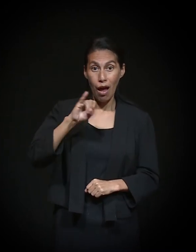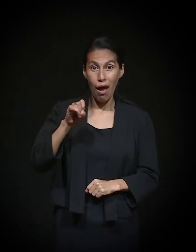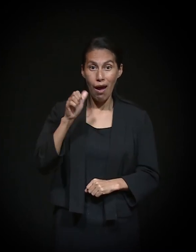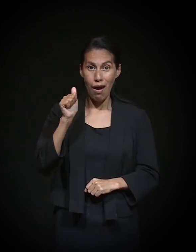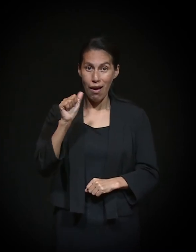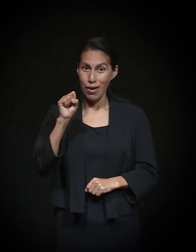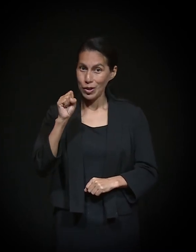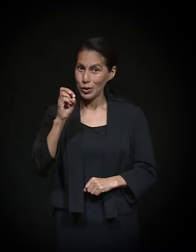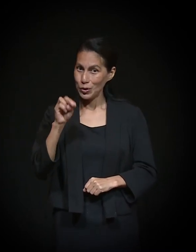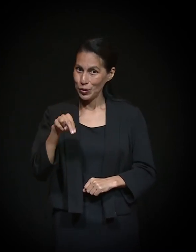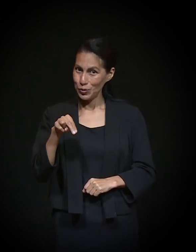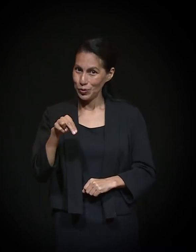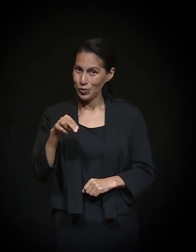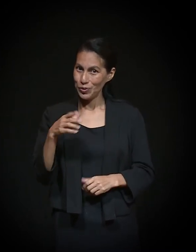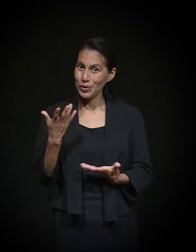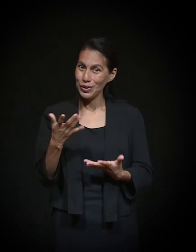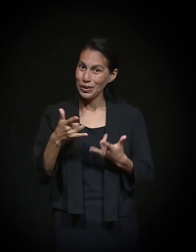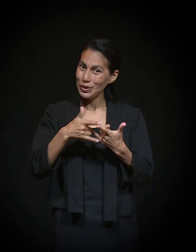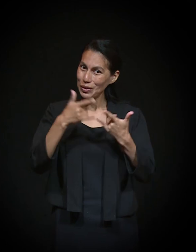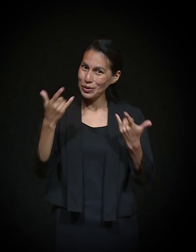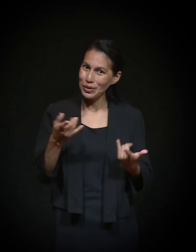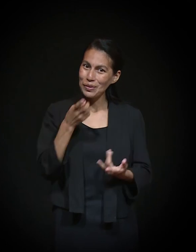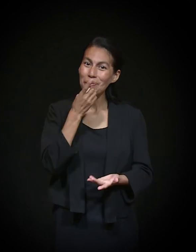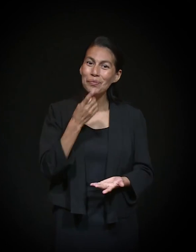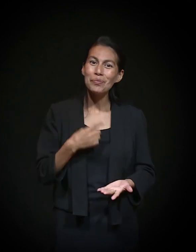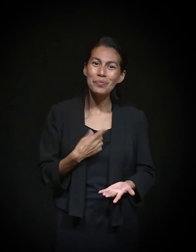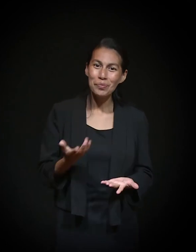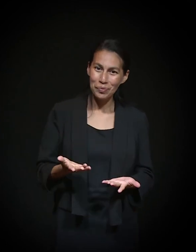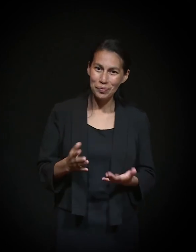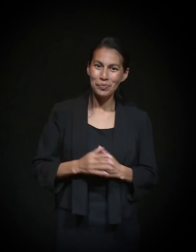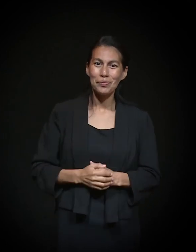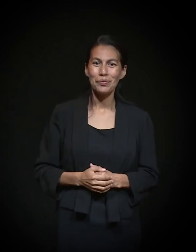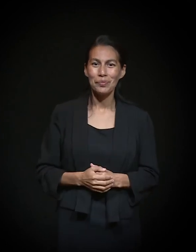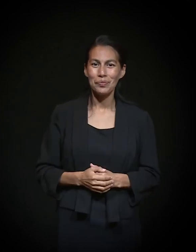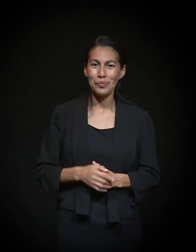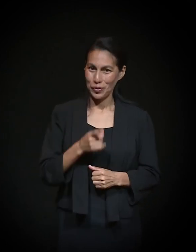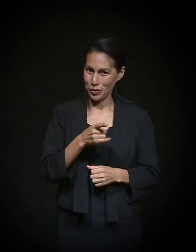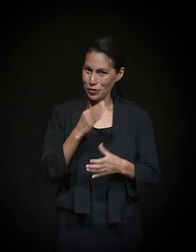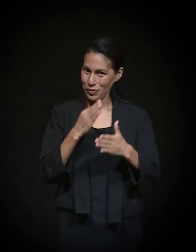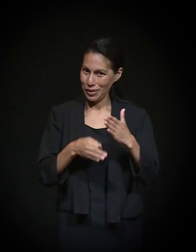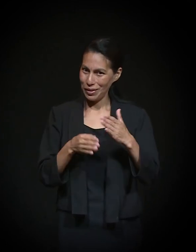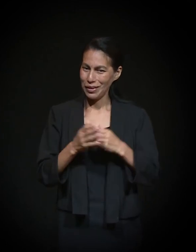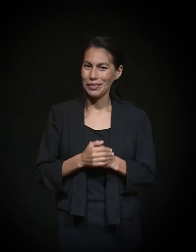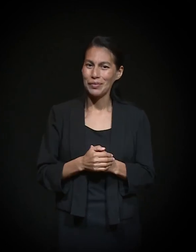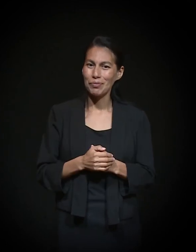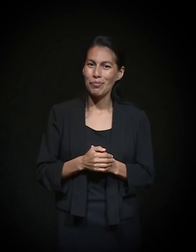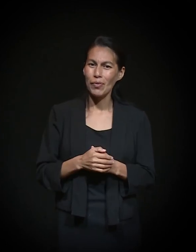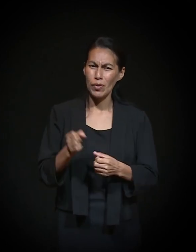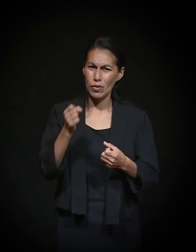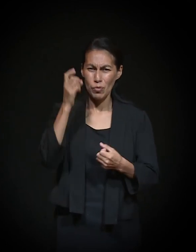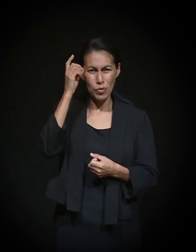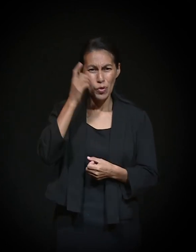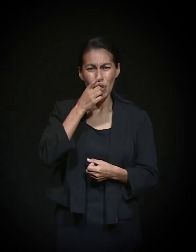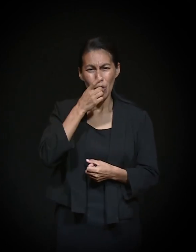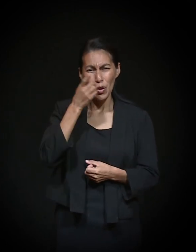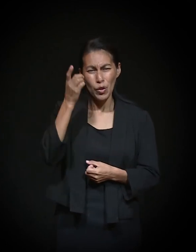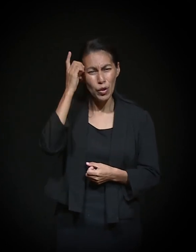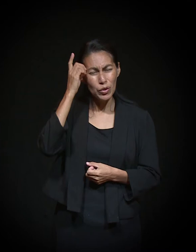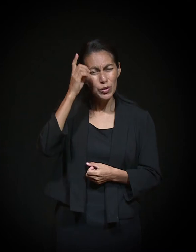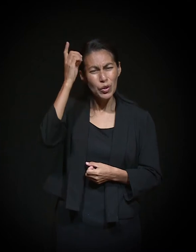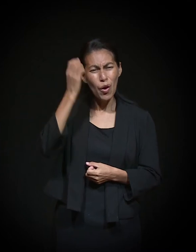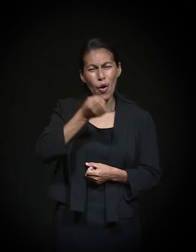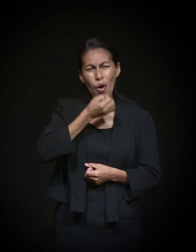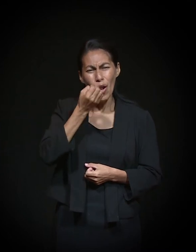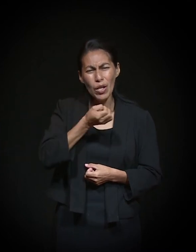Santa Jason, de contarnos una historia de esto. ¿Qué historia nos vas a contar sobre el poder de la oración para